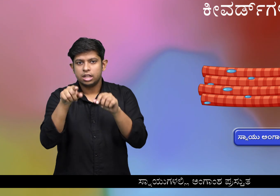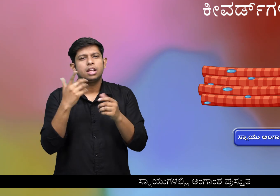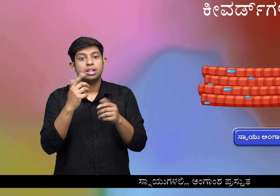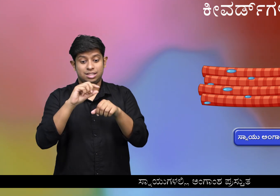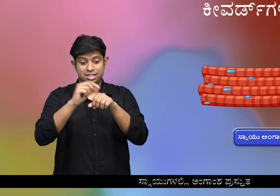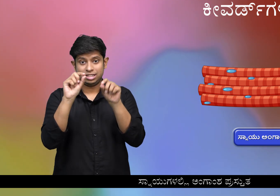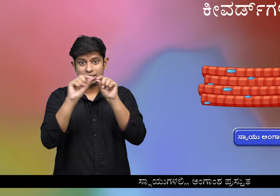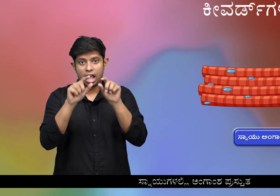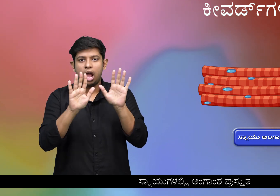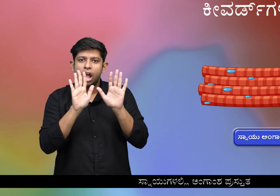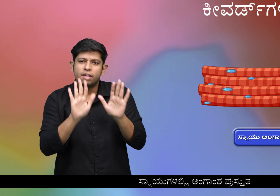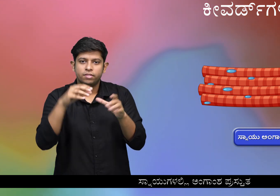ಸ್ನಾಯುಗಳಲ್ಲಿ ಅಂಗಾಂಶ ಪ್ರಸ್ತುತ,